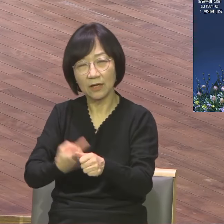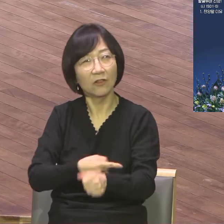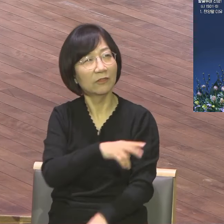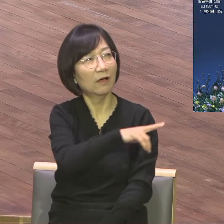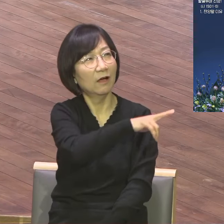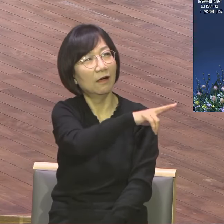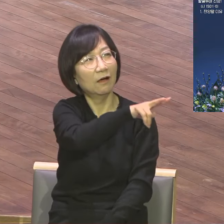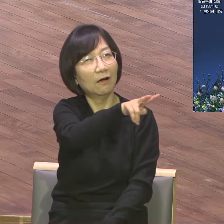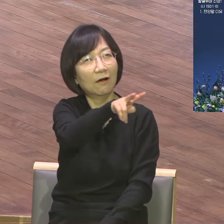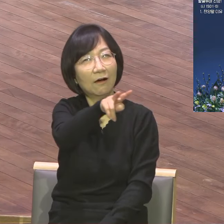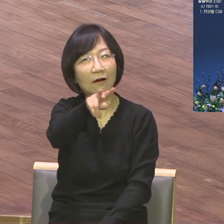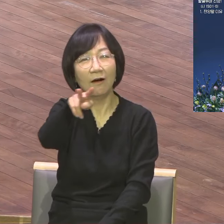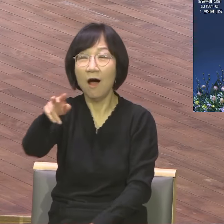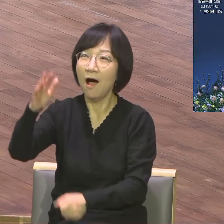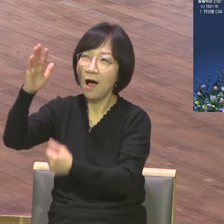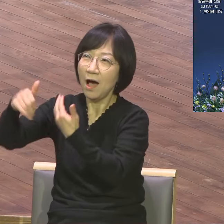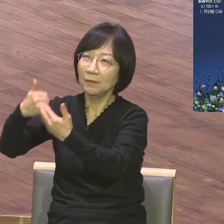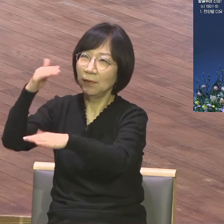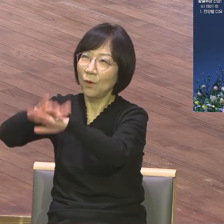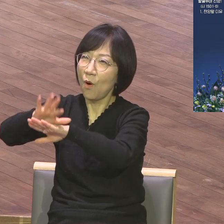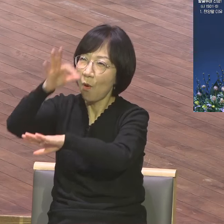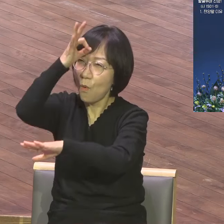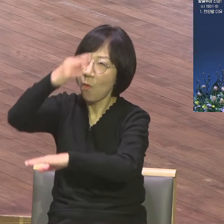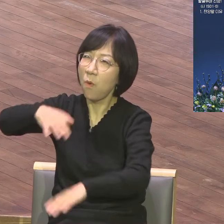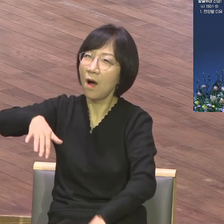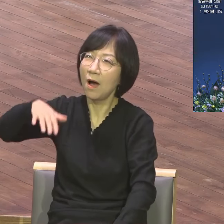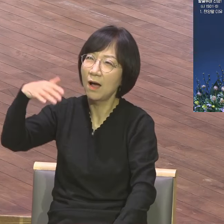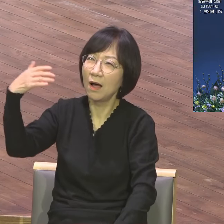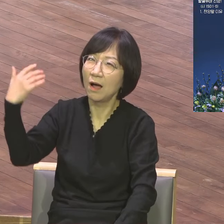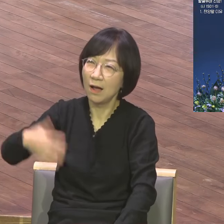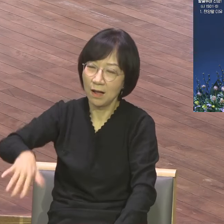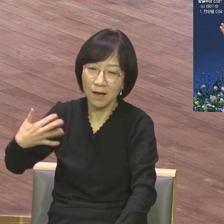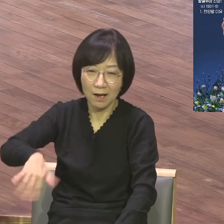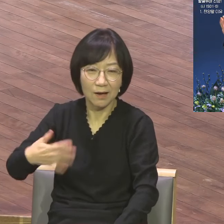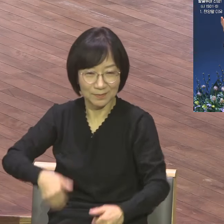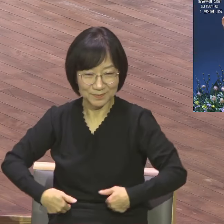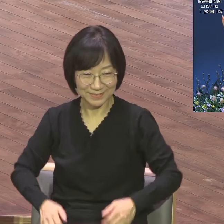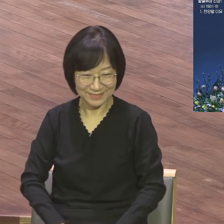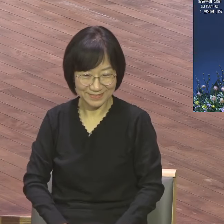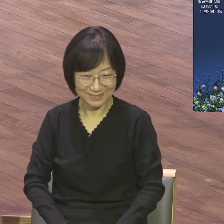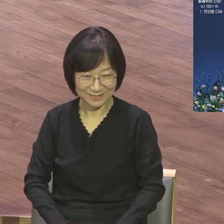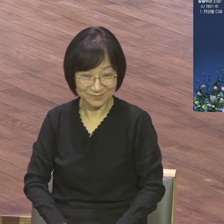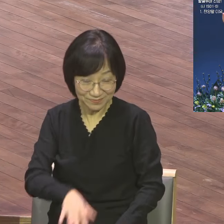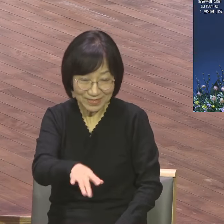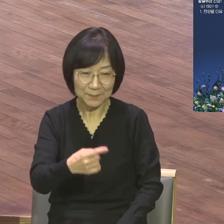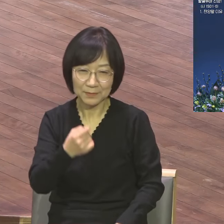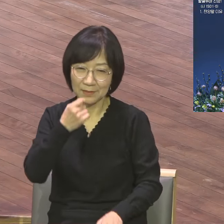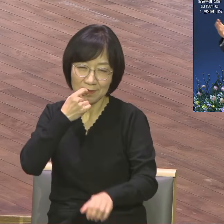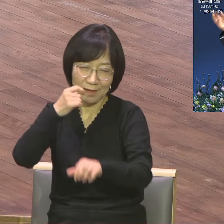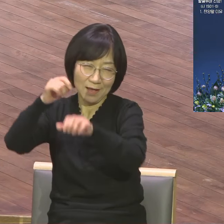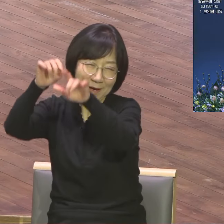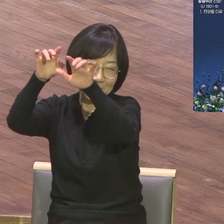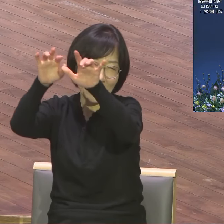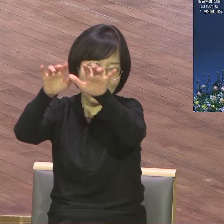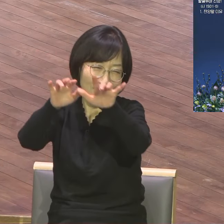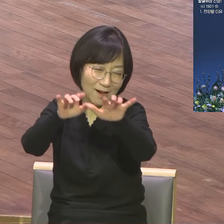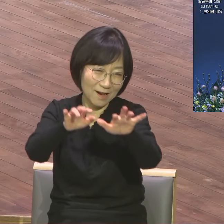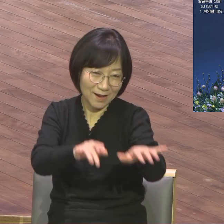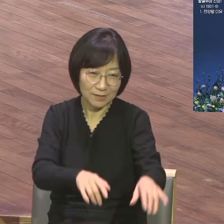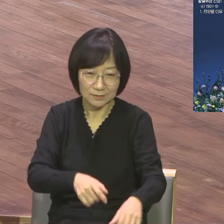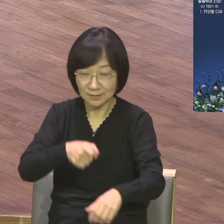창조주 하나님의 솜씨를 감탄해야 돼요. 아 눈이 오는데 눈이 촤, 비가 오는데 비가